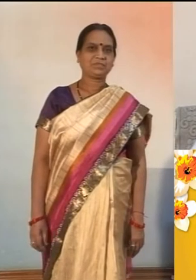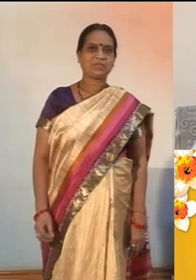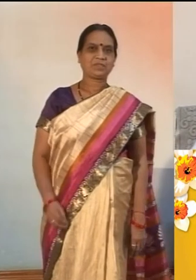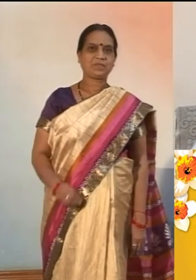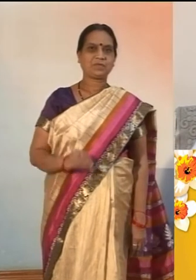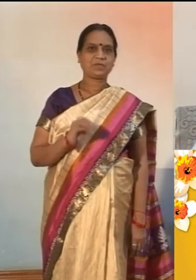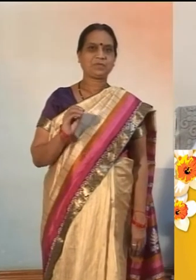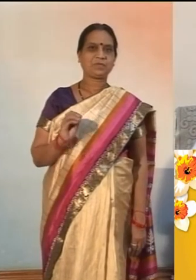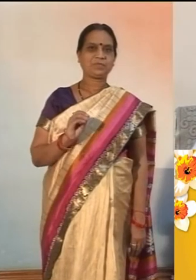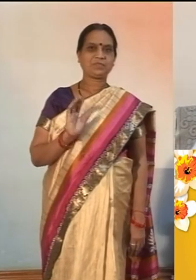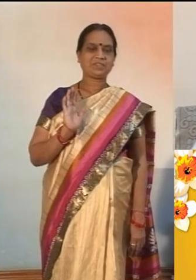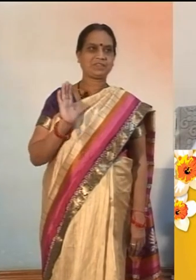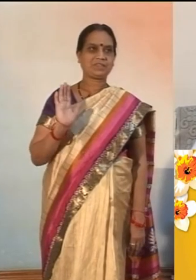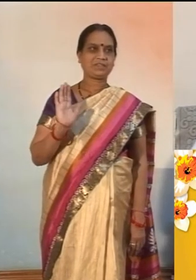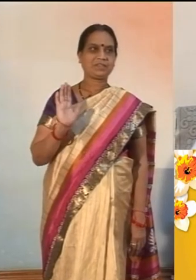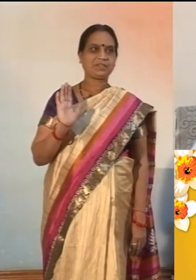ओम शांति।